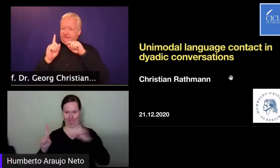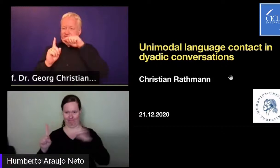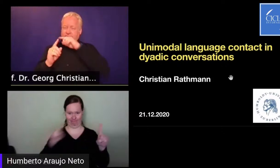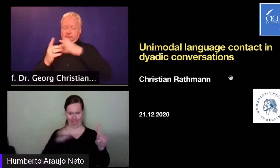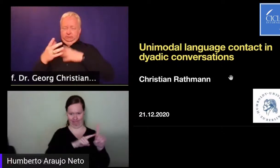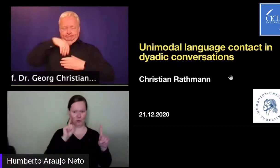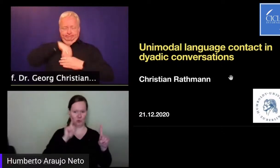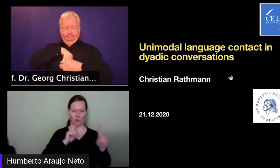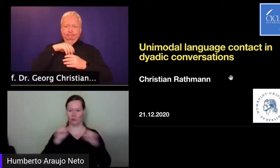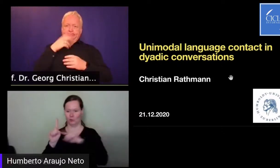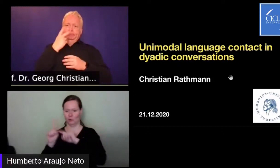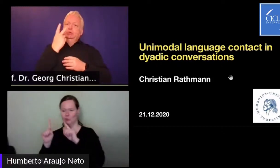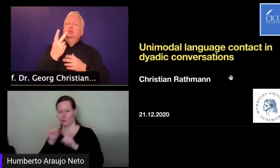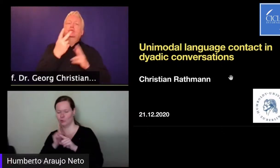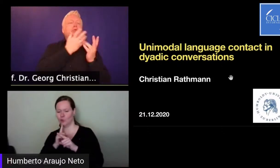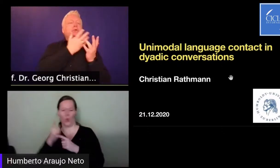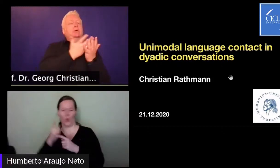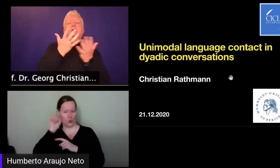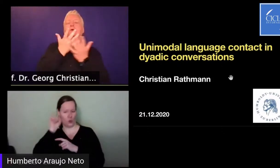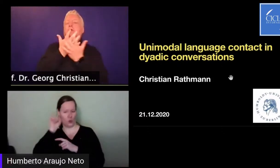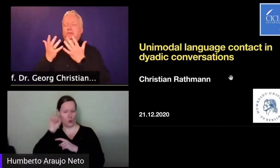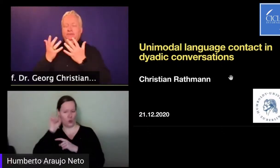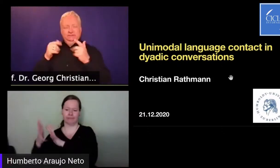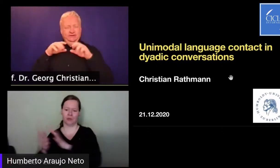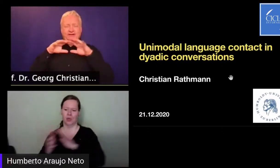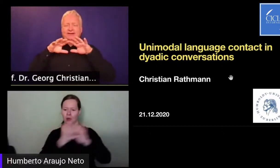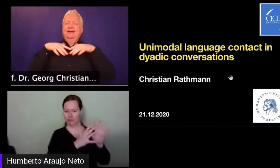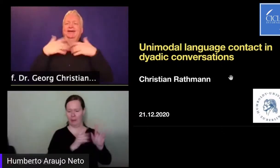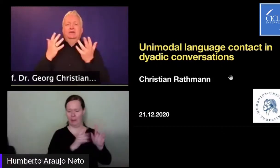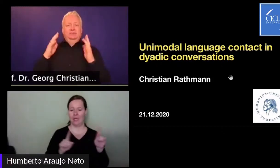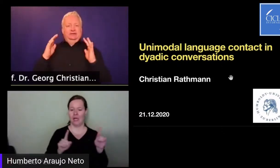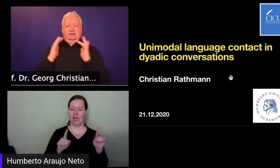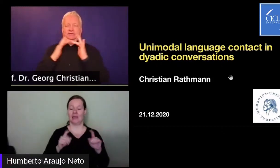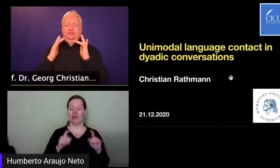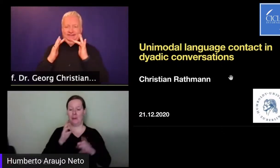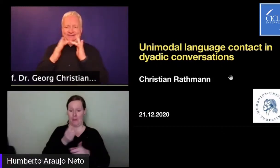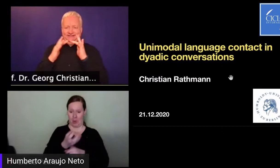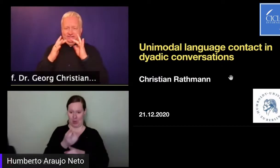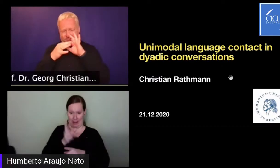explicou, nós falaremos sobre línguas em contato,